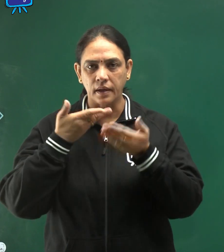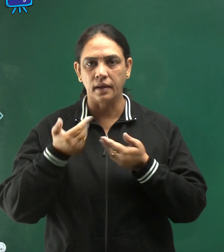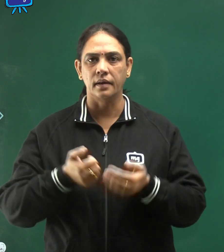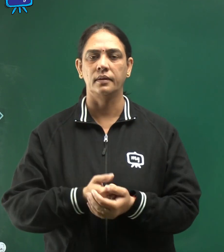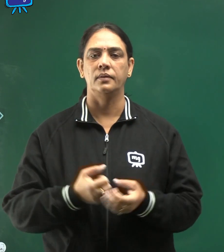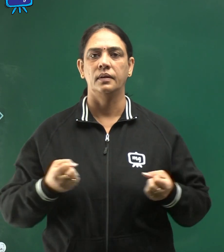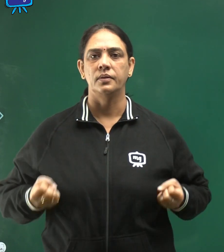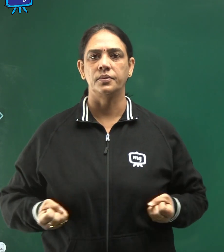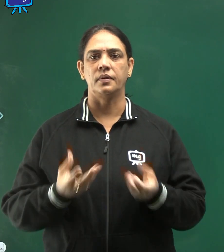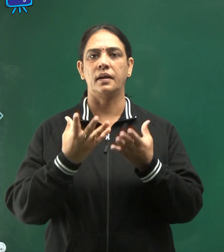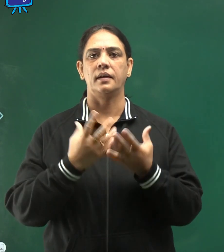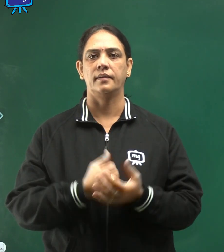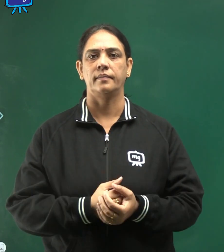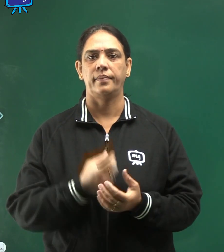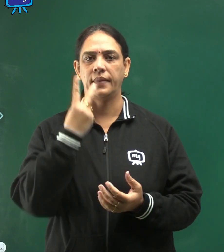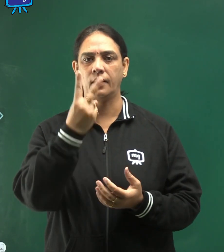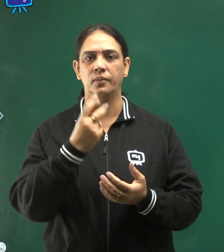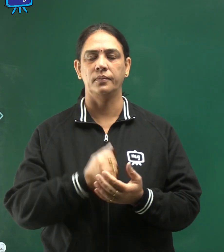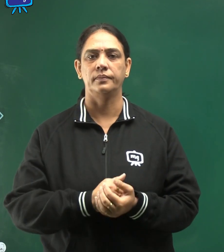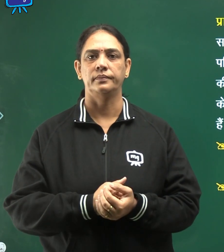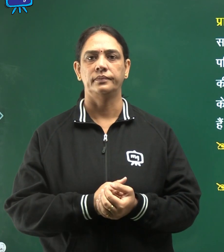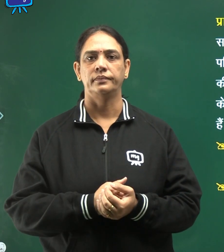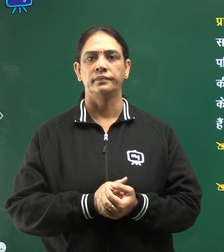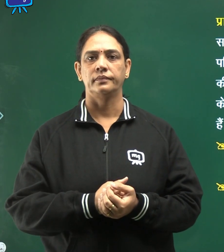पढ़ेंगे। शुरू करें। देखो,